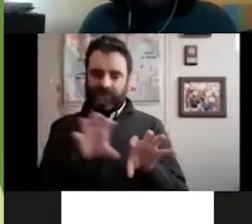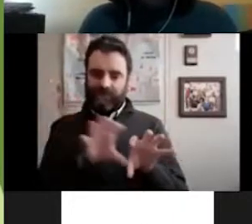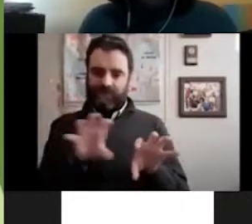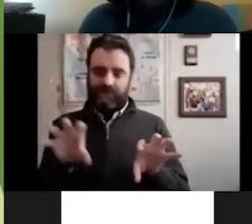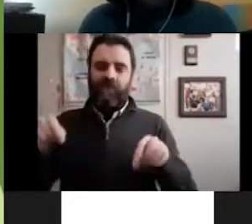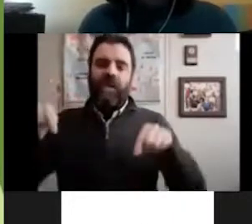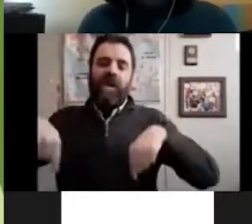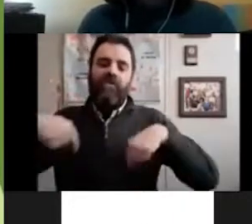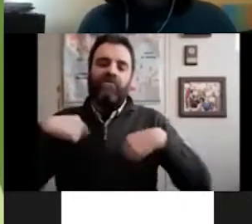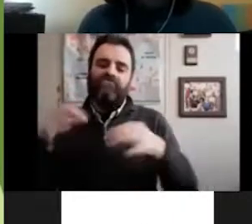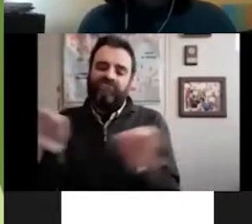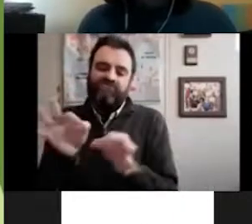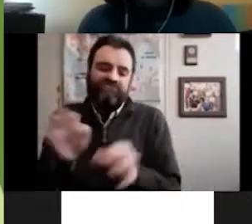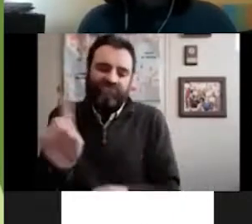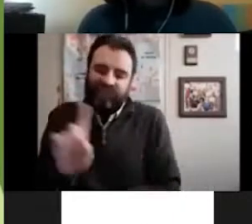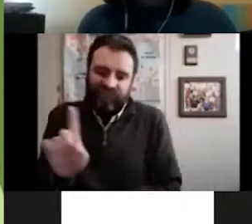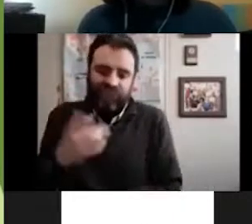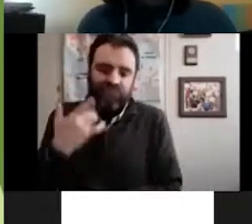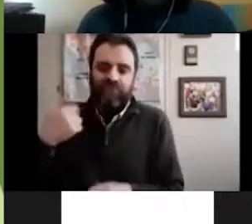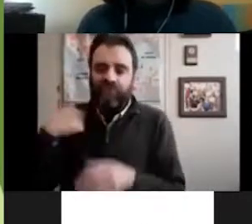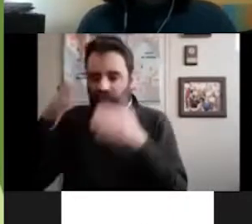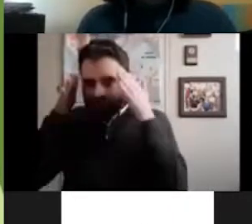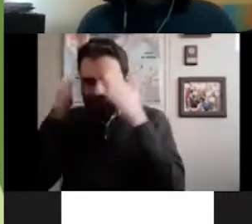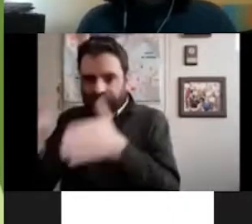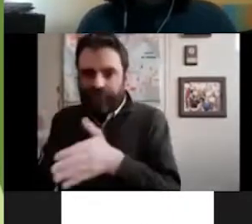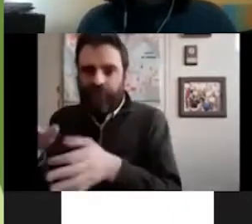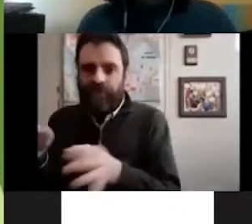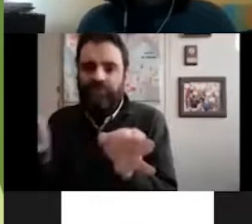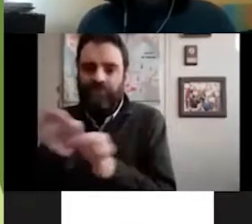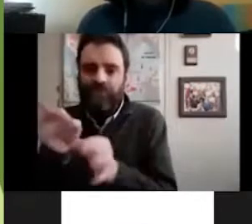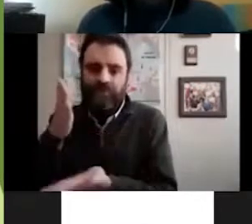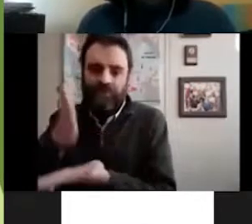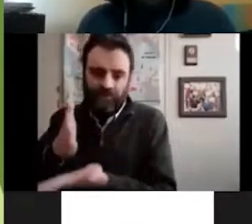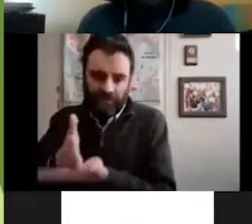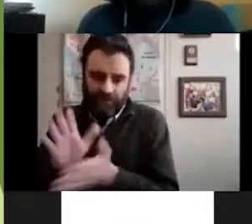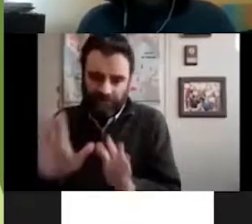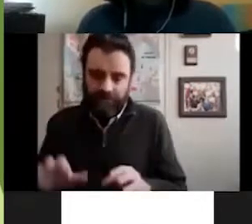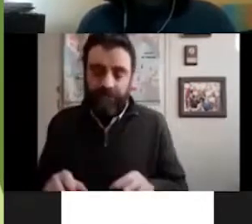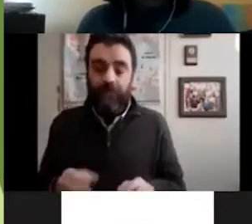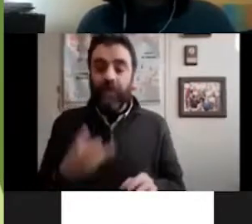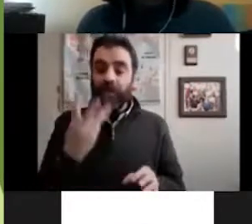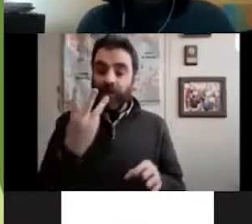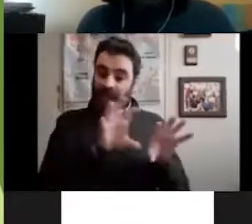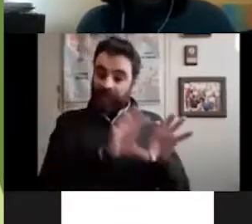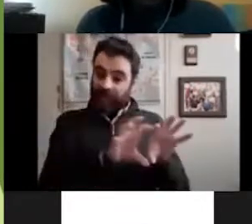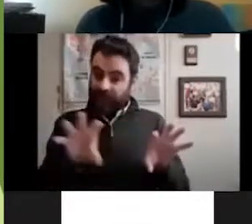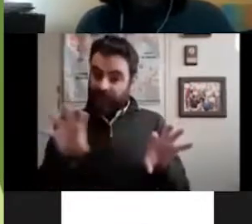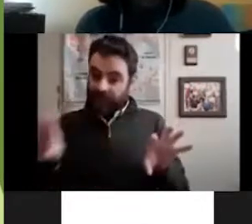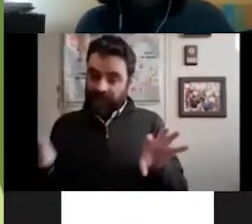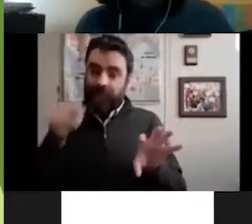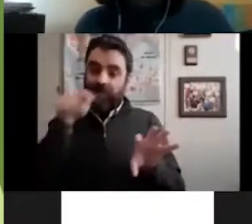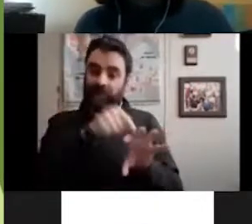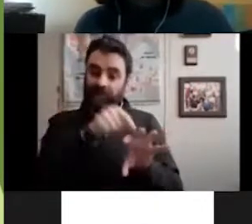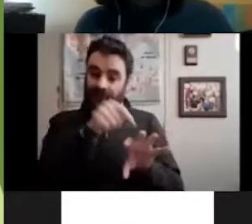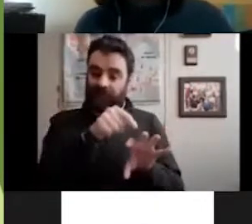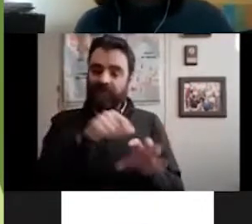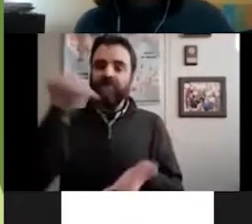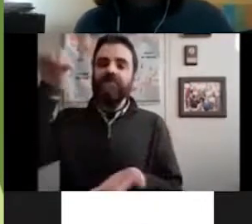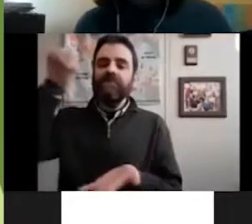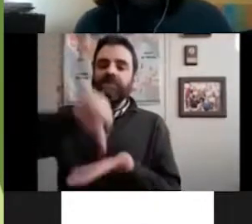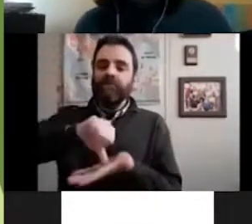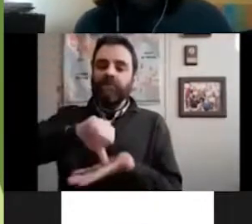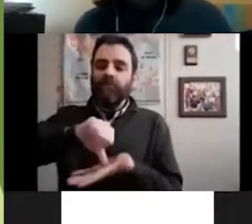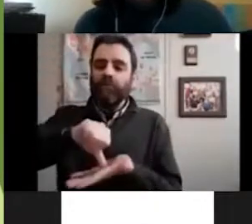tres áreas, ¿ya? No lo voy a explicar ahora tanto porque voy a enfocarme más en el tema de la escuela, pero